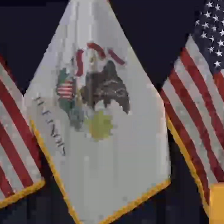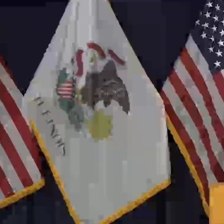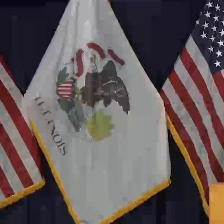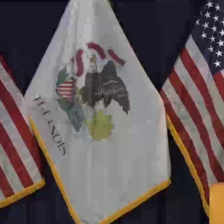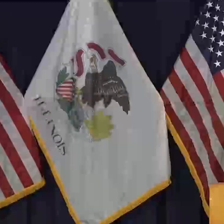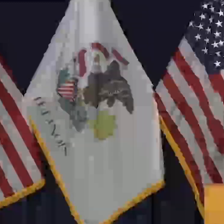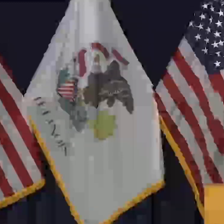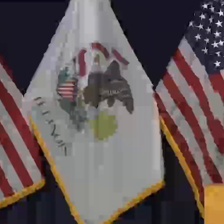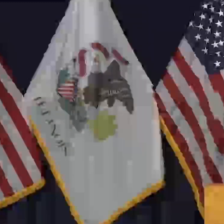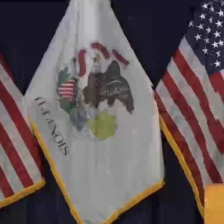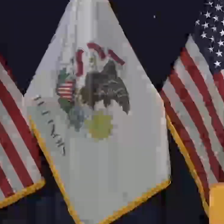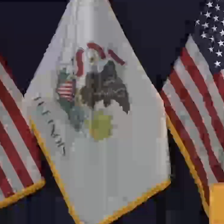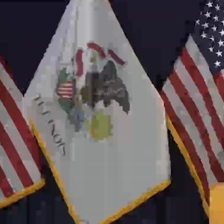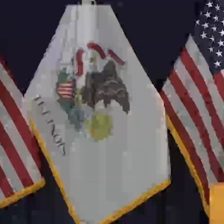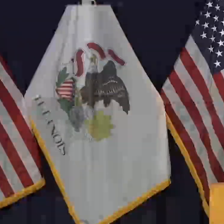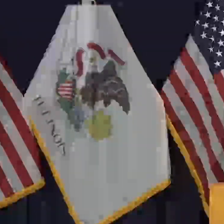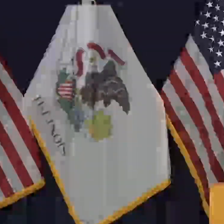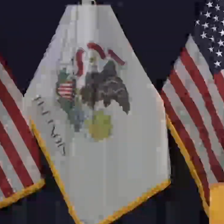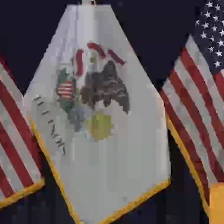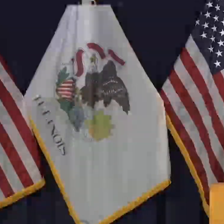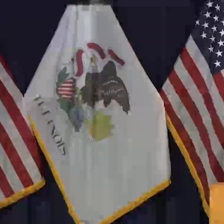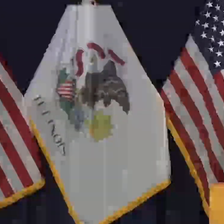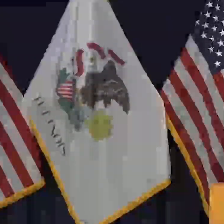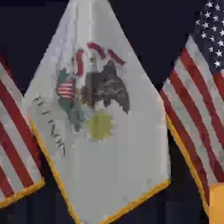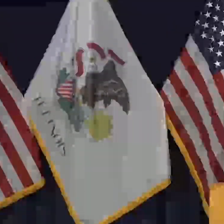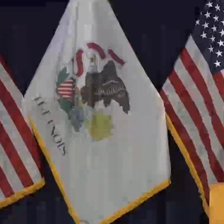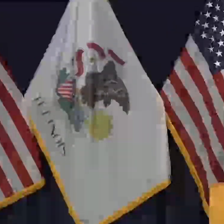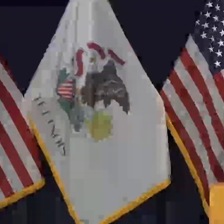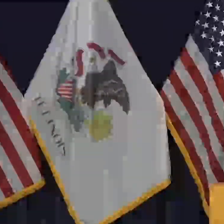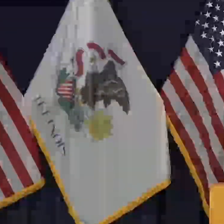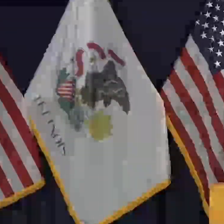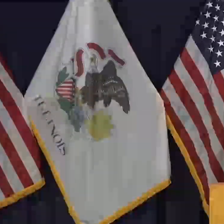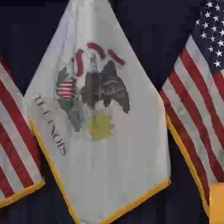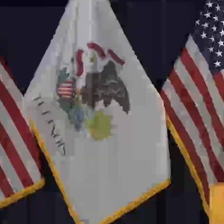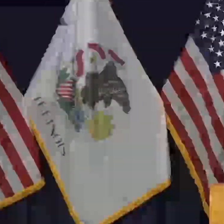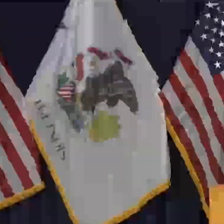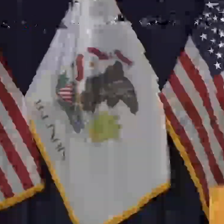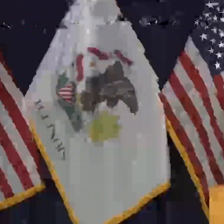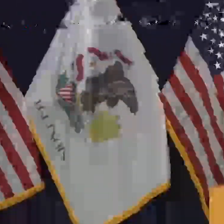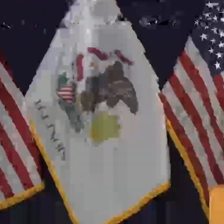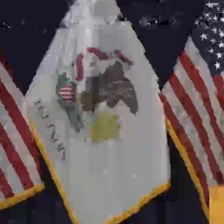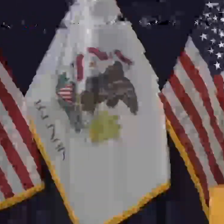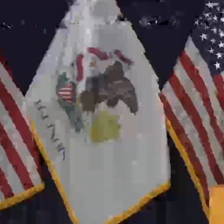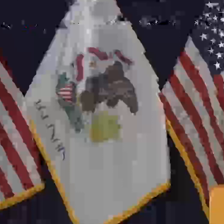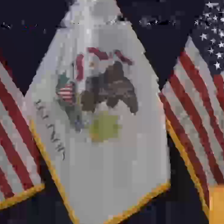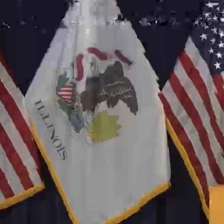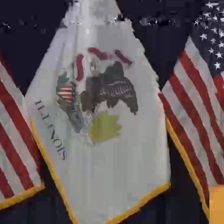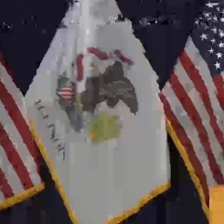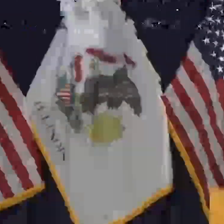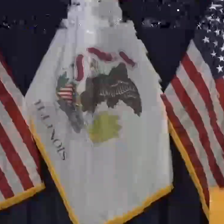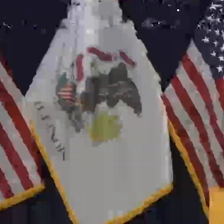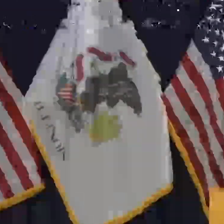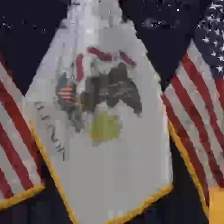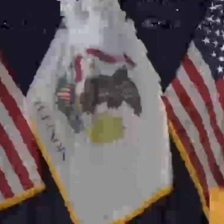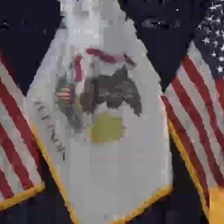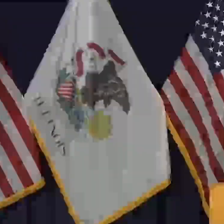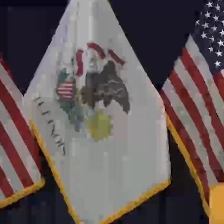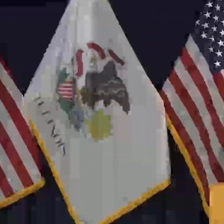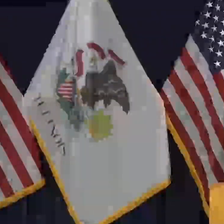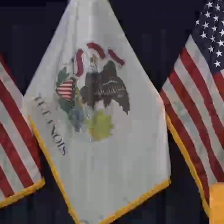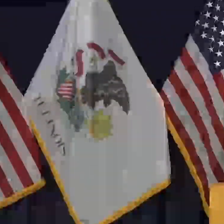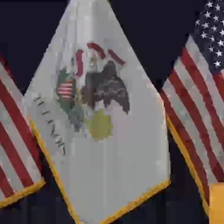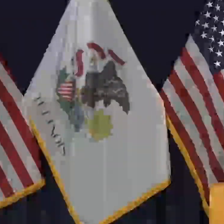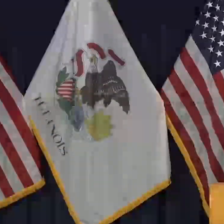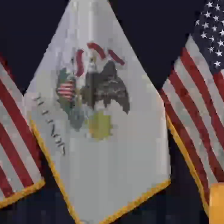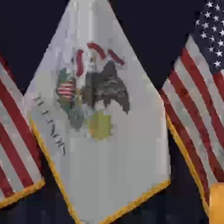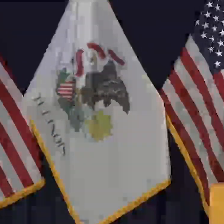dedicado un 100% de este trabajo. Nuestro Centro de Desarrollo para Pequeñas Empresas de Illinois ha ayudado a cientos de